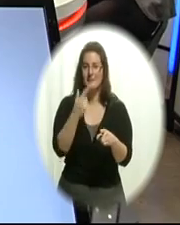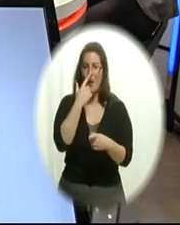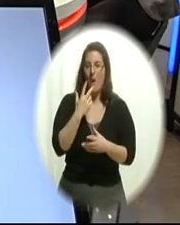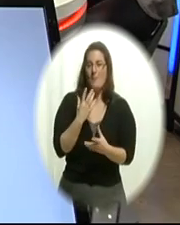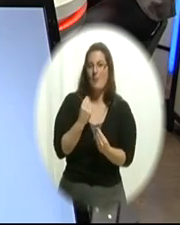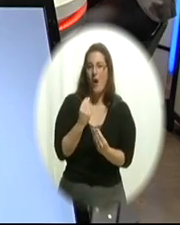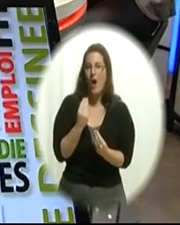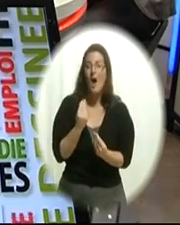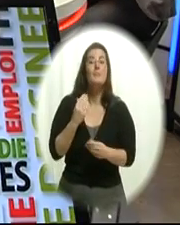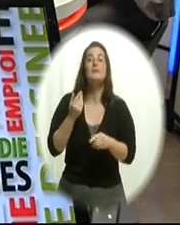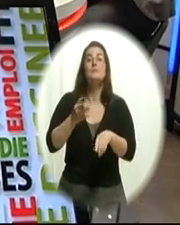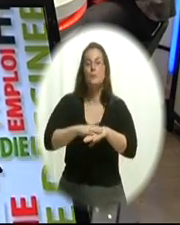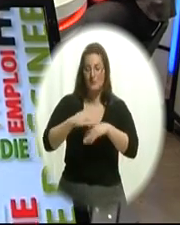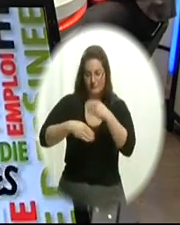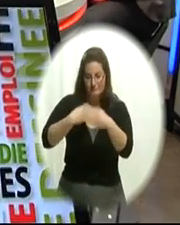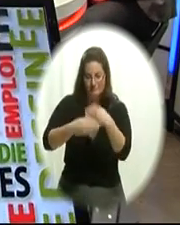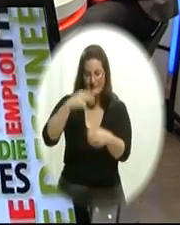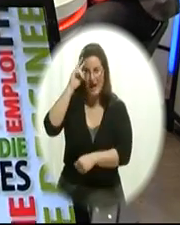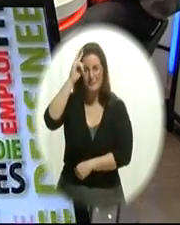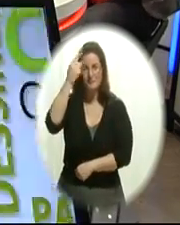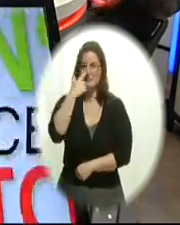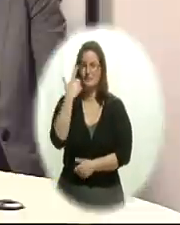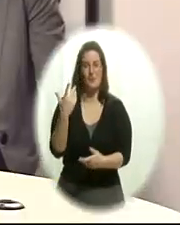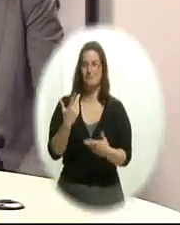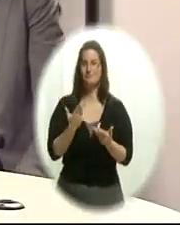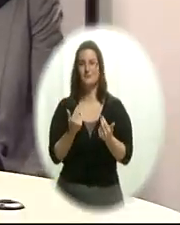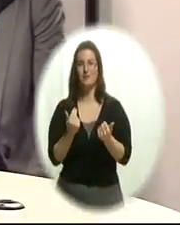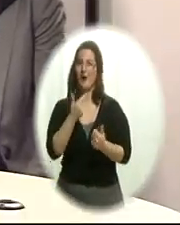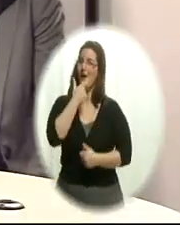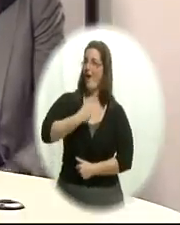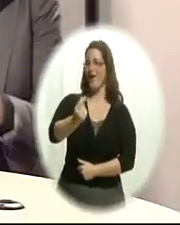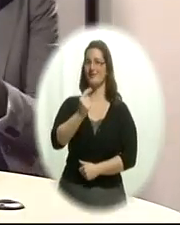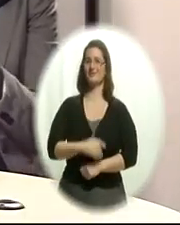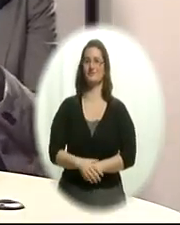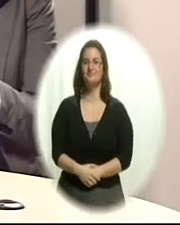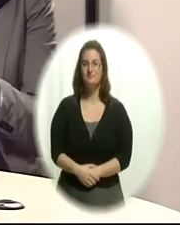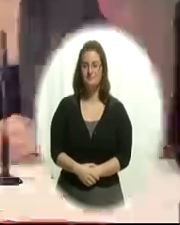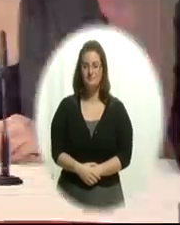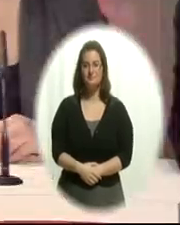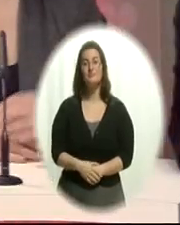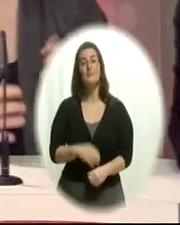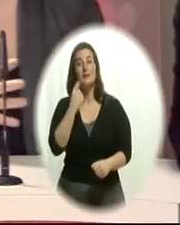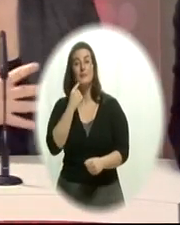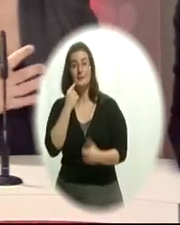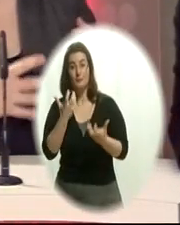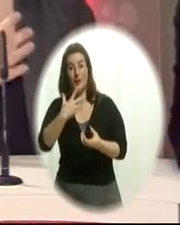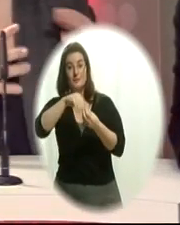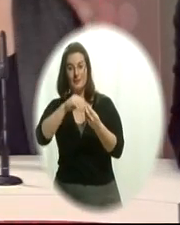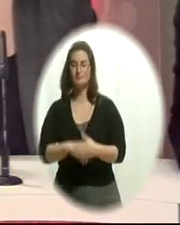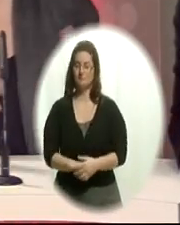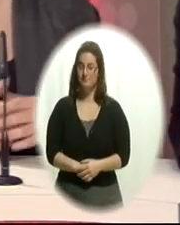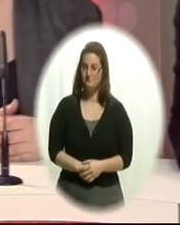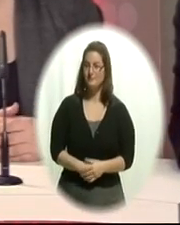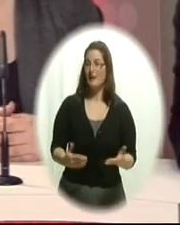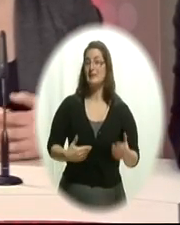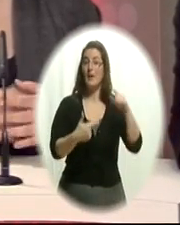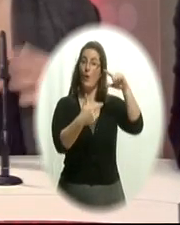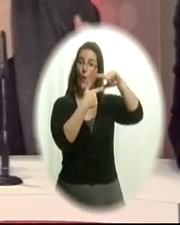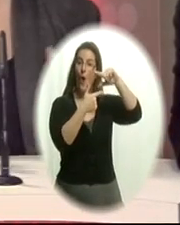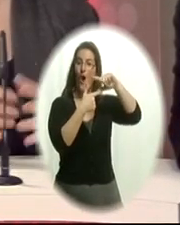peu, ça va tout seul. Hein. C'est un peu la même chose. Émilie, vous voulez préciser quelque chose? Je souhaite rajouter que souvent, enfin là, c'est Orange qui témoigne,